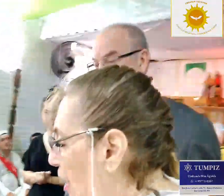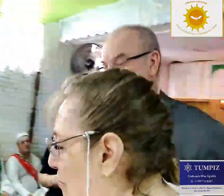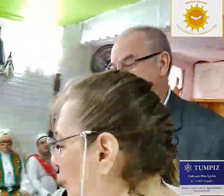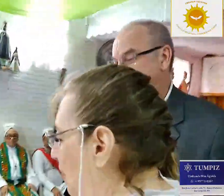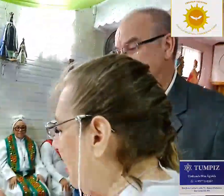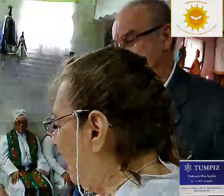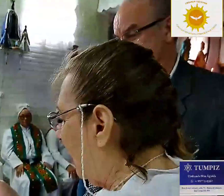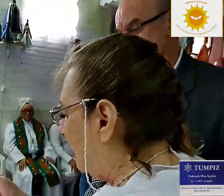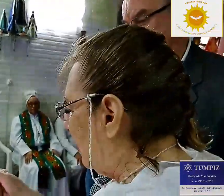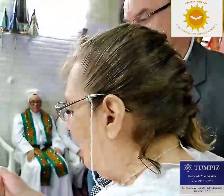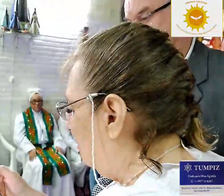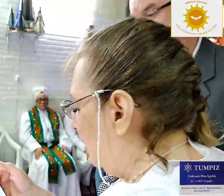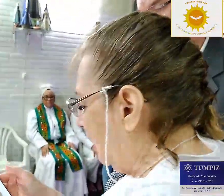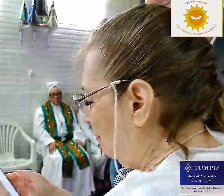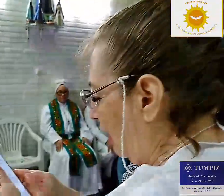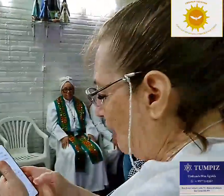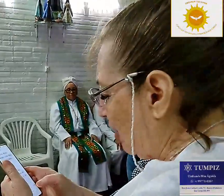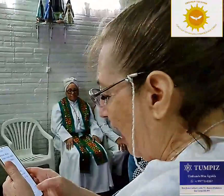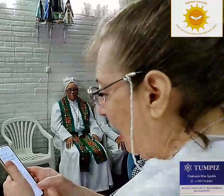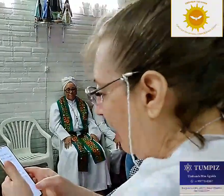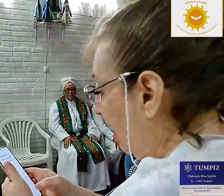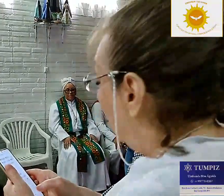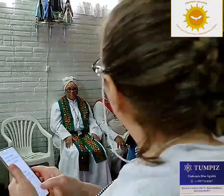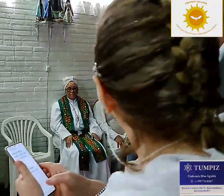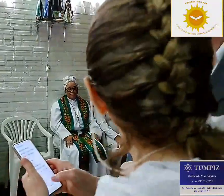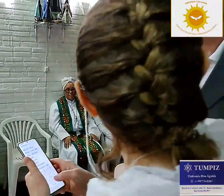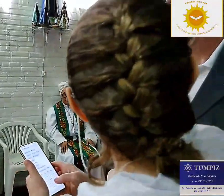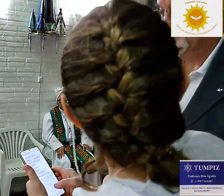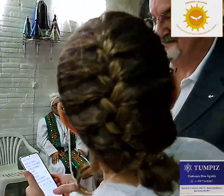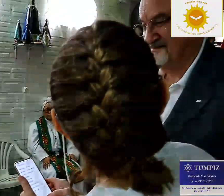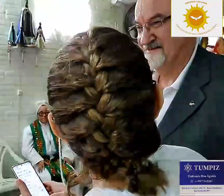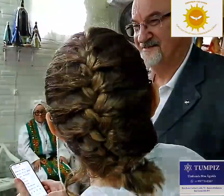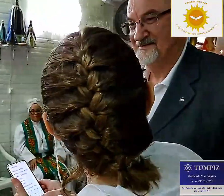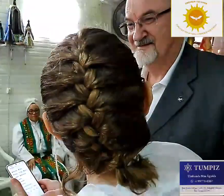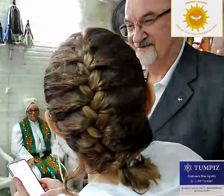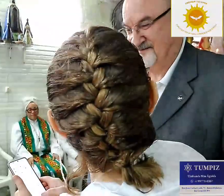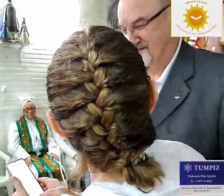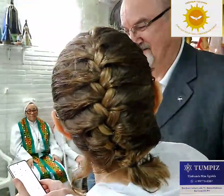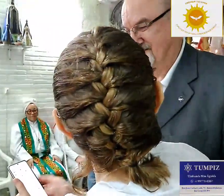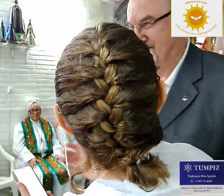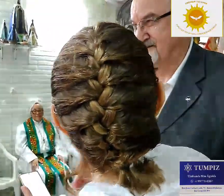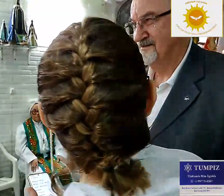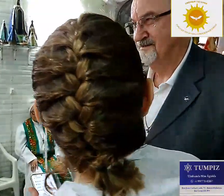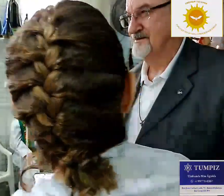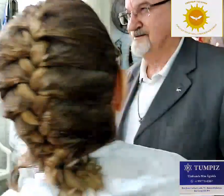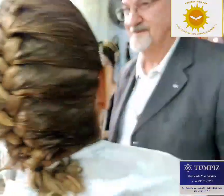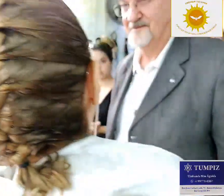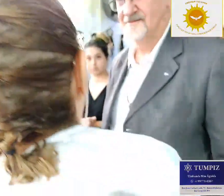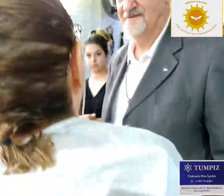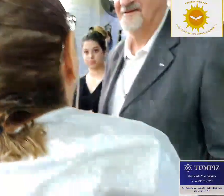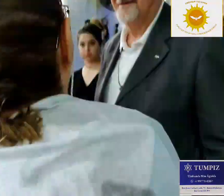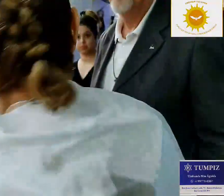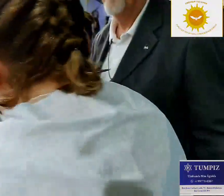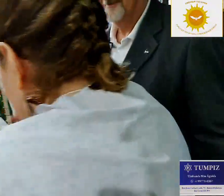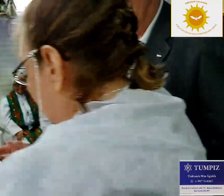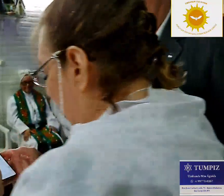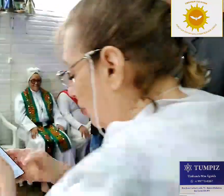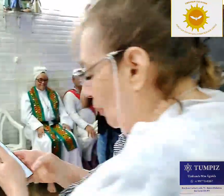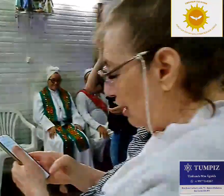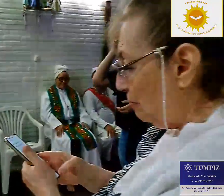hoje, porque ela teve que viajar. Mas quando eu disse que o senhor viria, ela disse: foi ele quem me